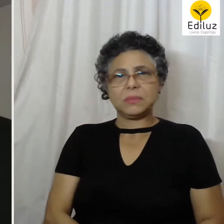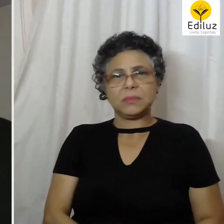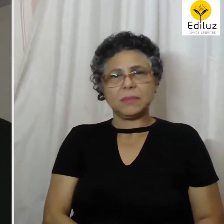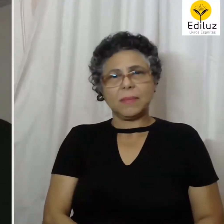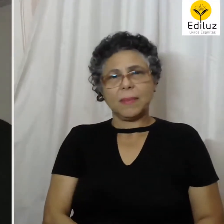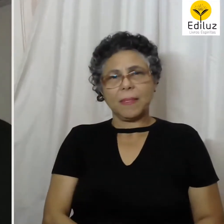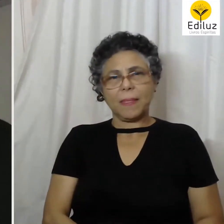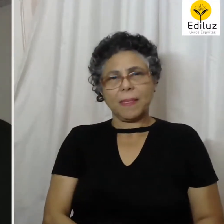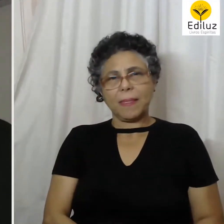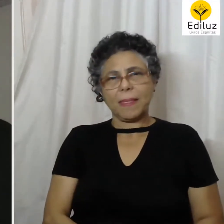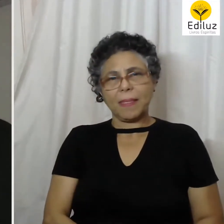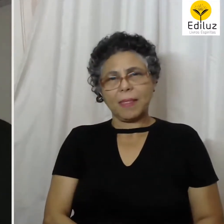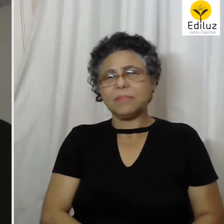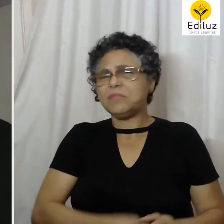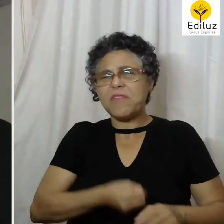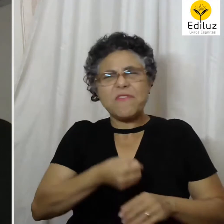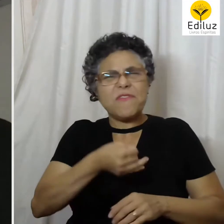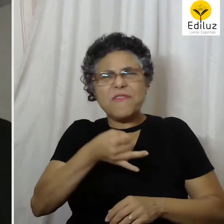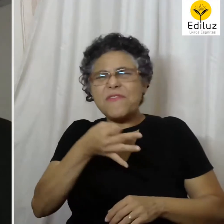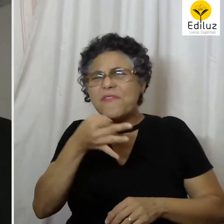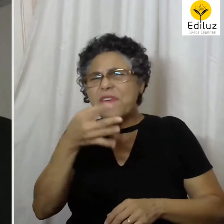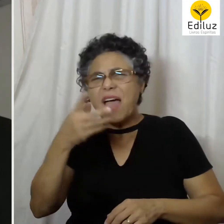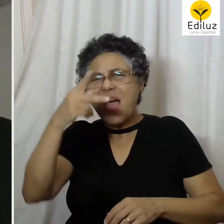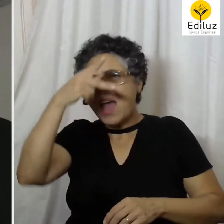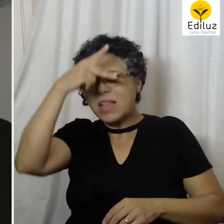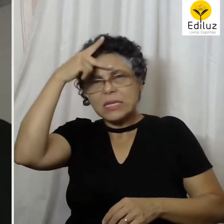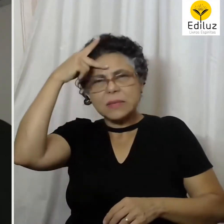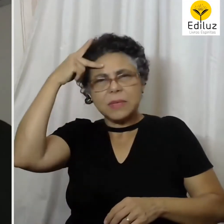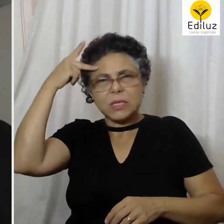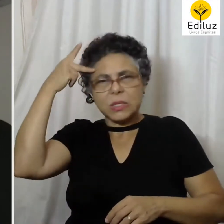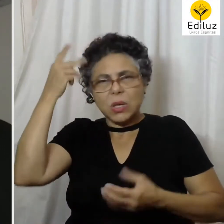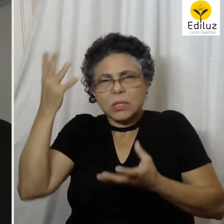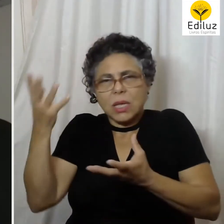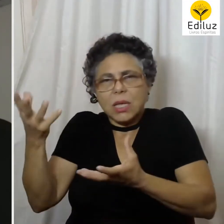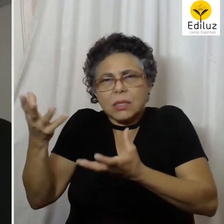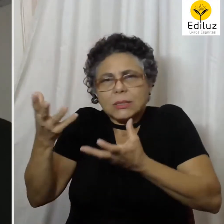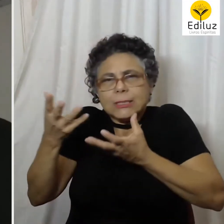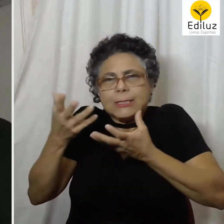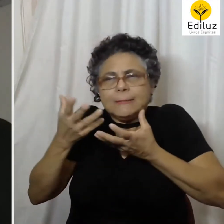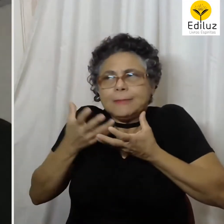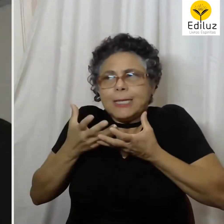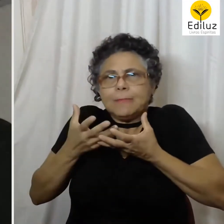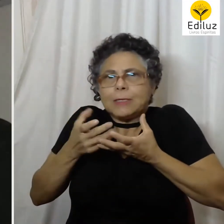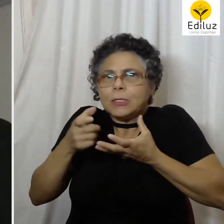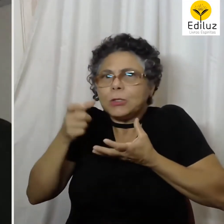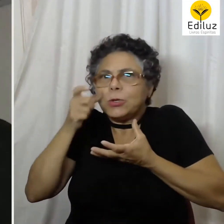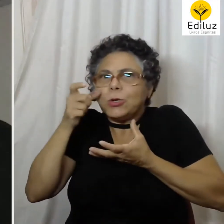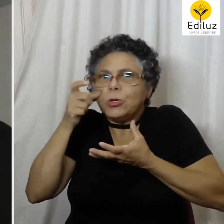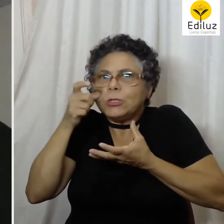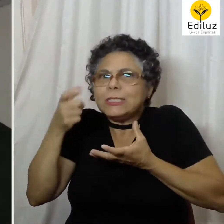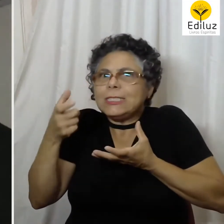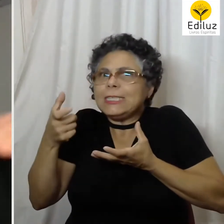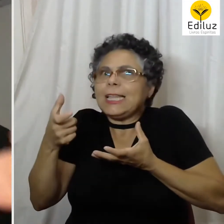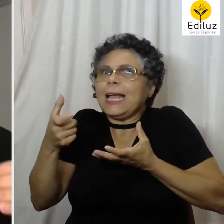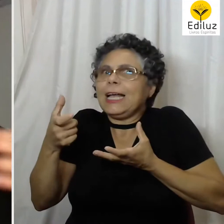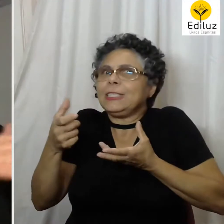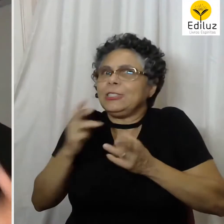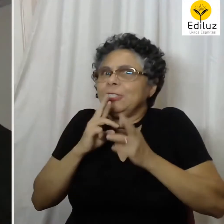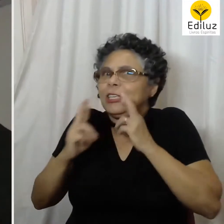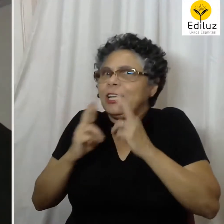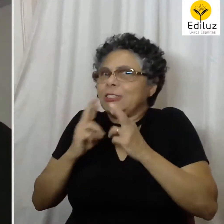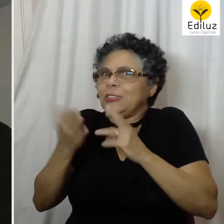inúmeros indivíduos que carregam uma curiosidade para saber de